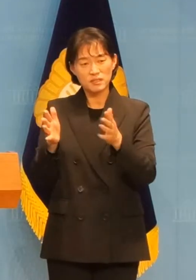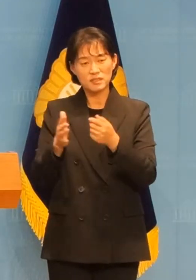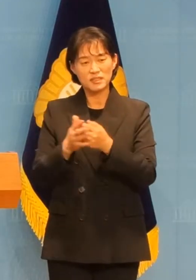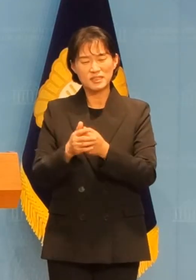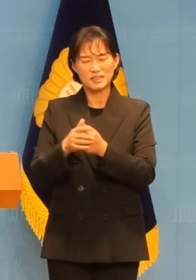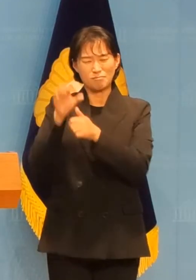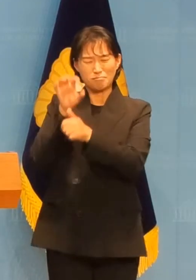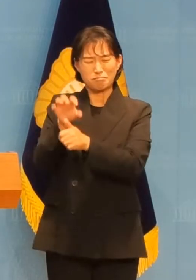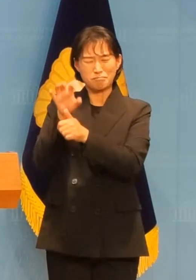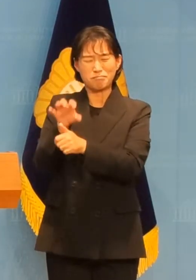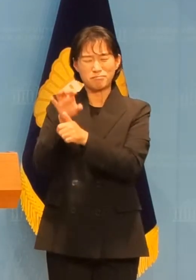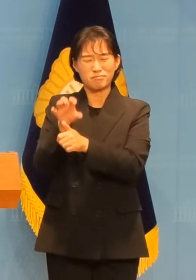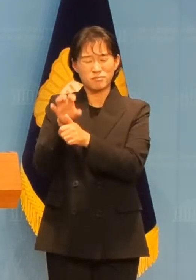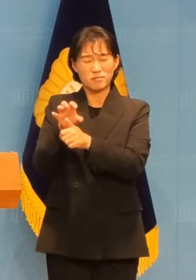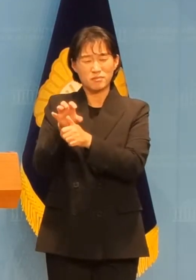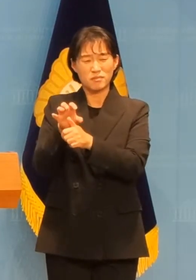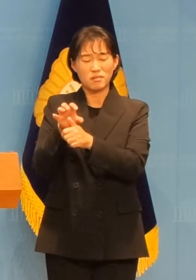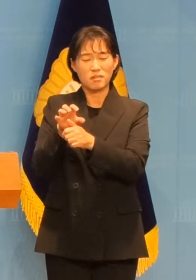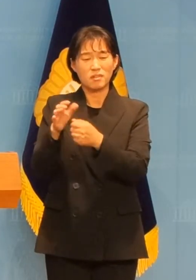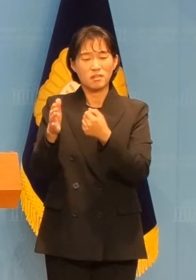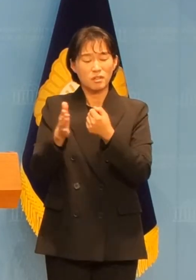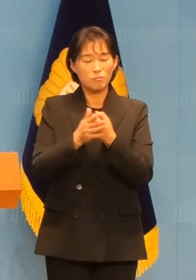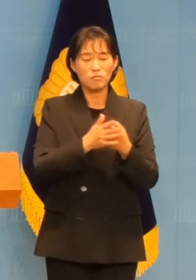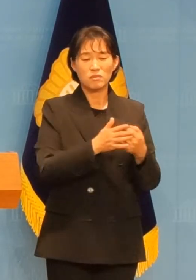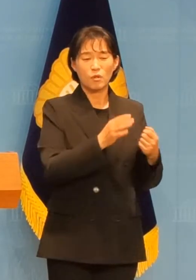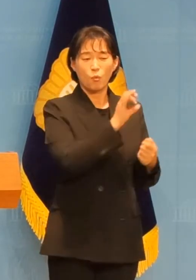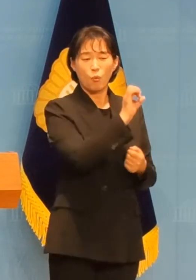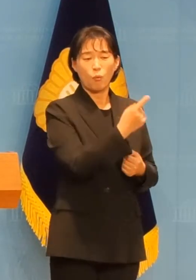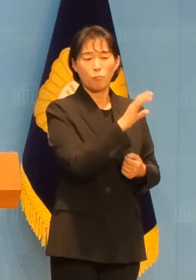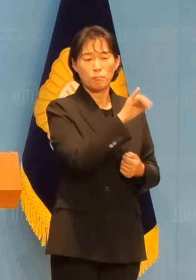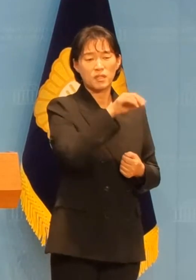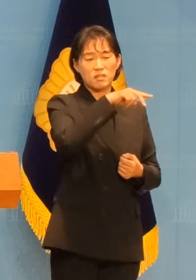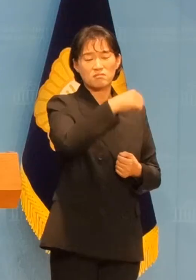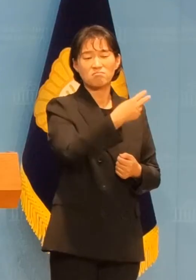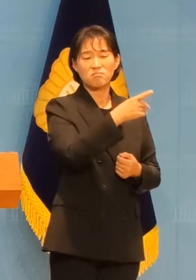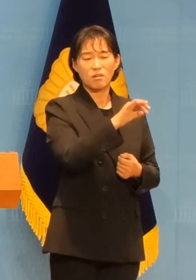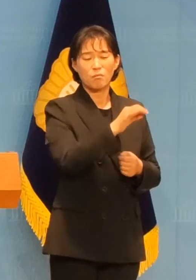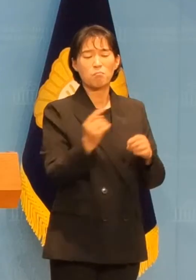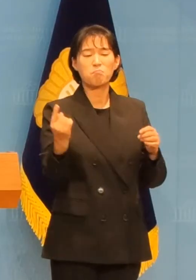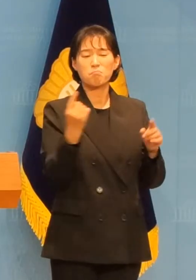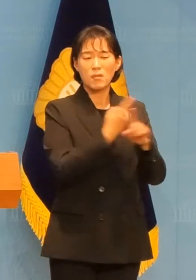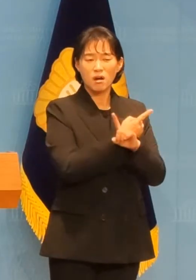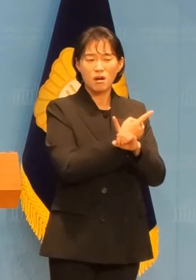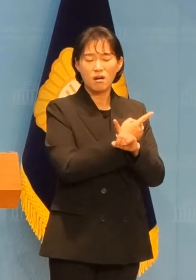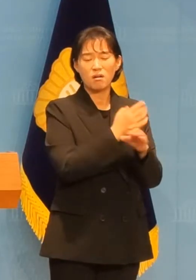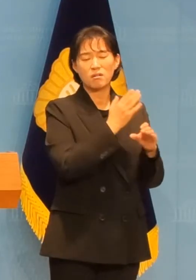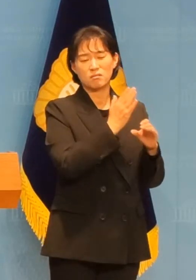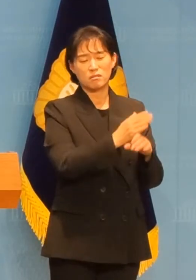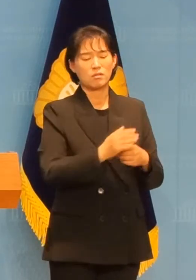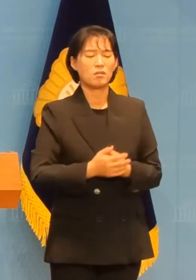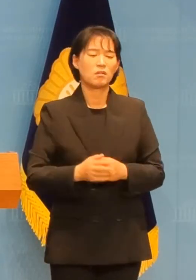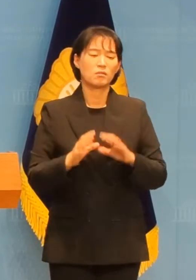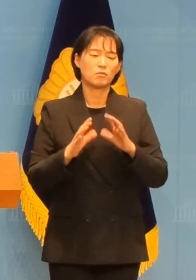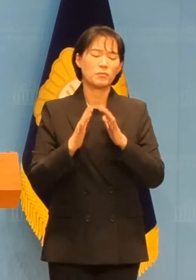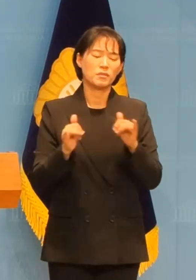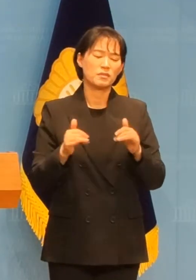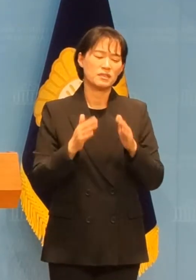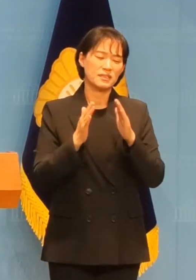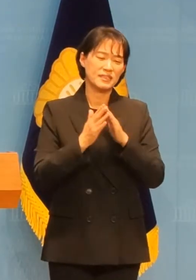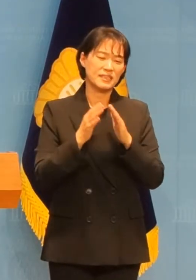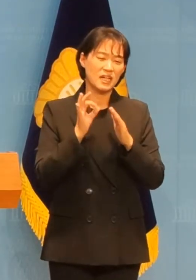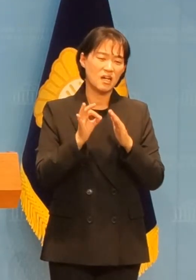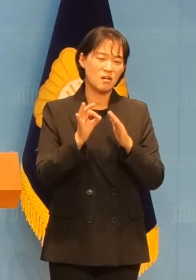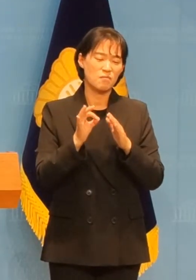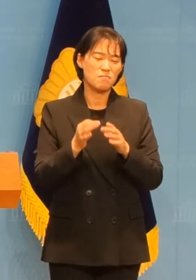규제로 꽁꽁 묶어놓으니 규제가 덜한 오피스텔로 갈아타고 있는 것입니다. 국민들은 지금 집값